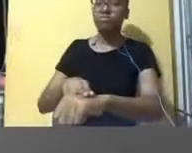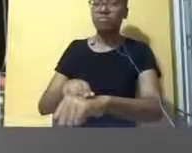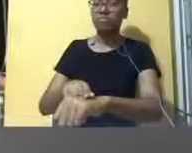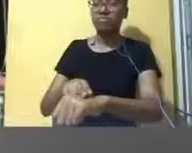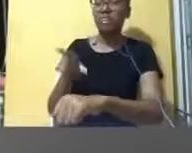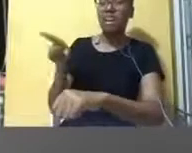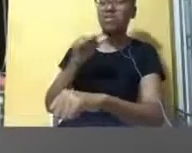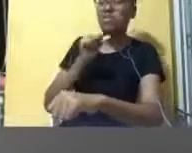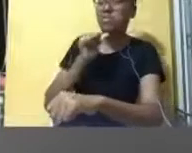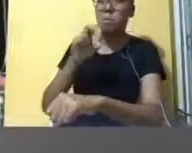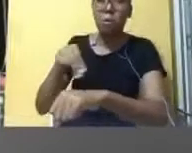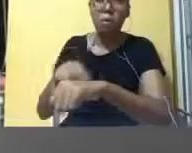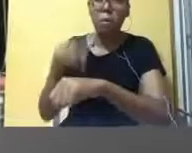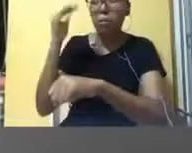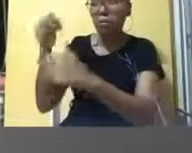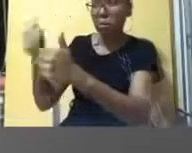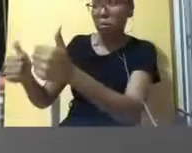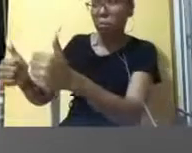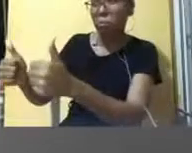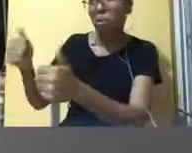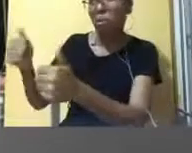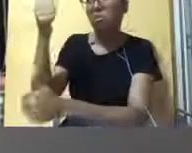la mayoría somos oyentes.